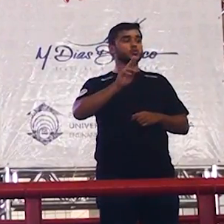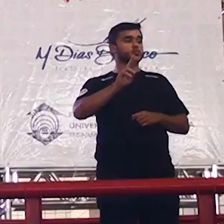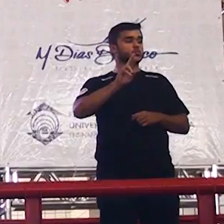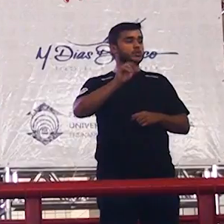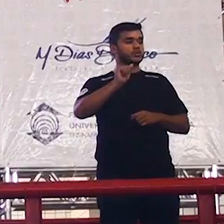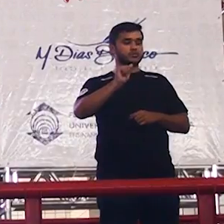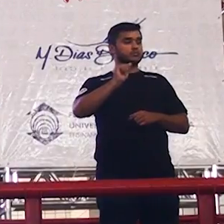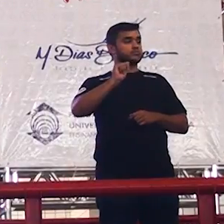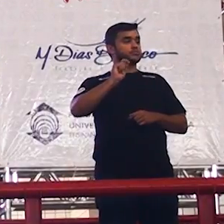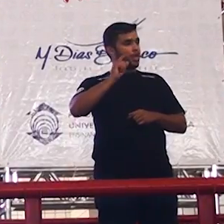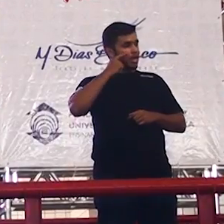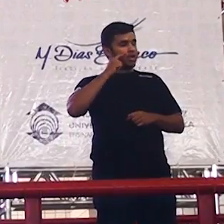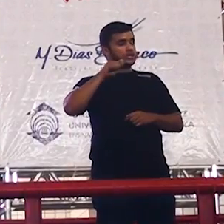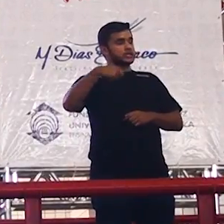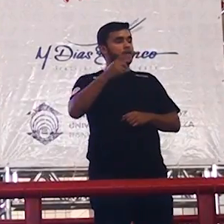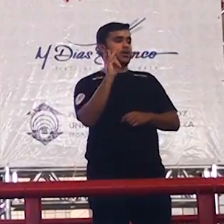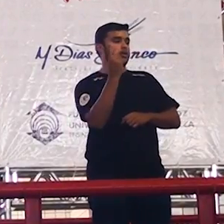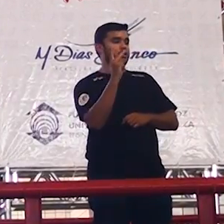90 graus.